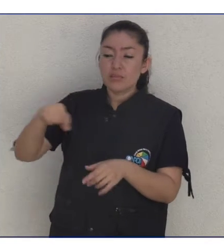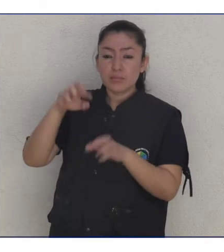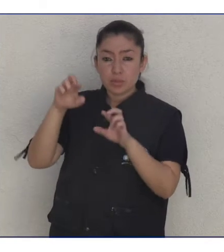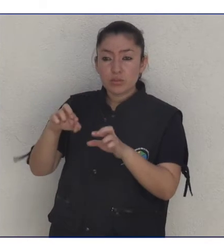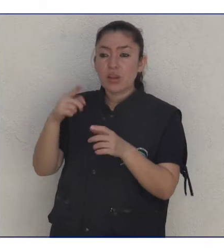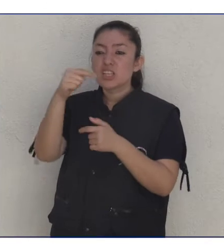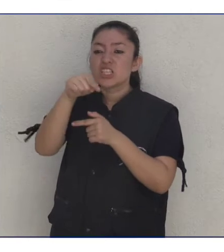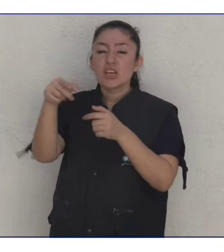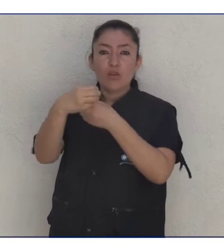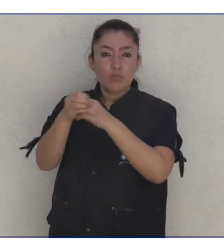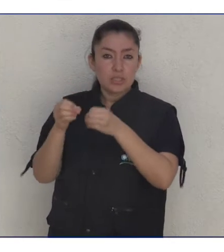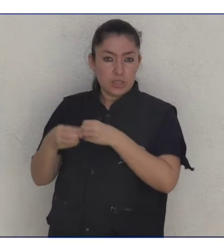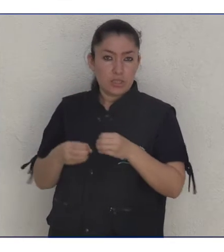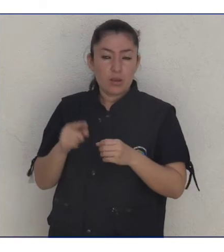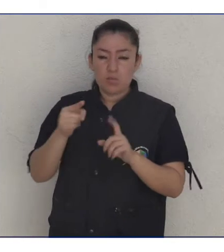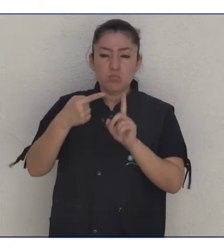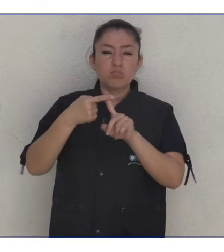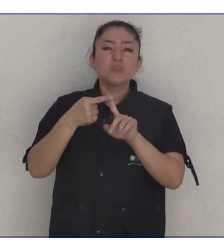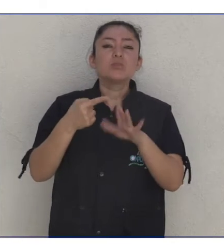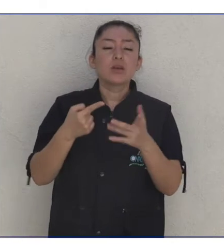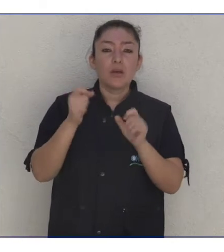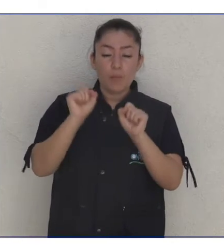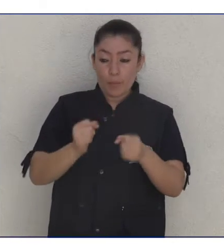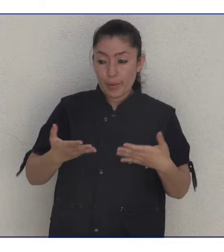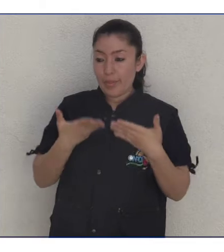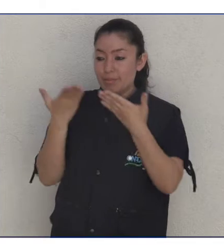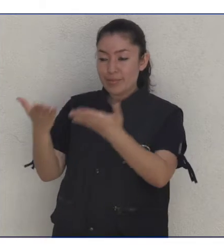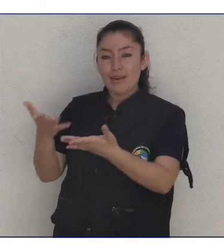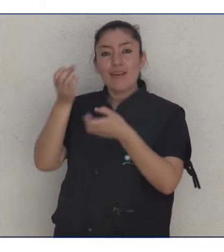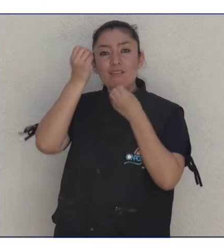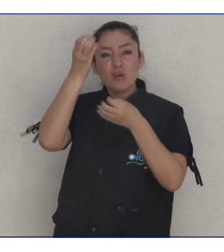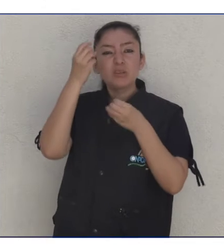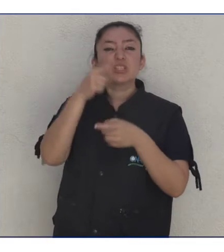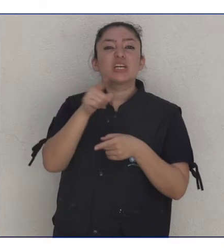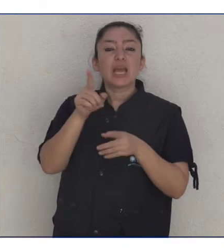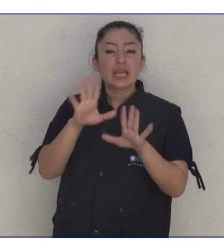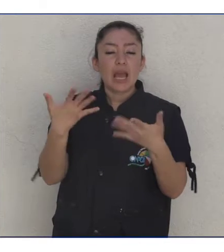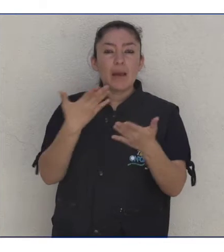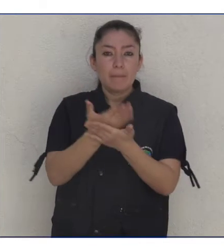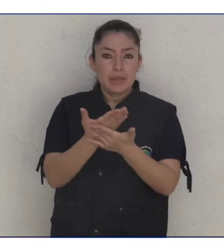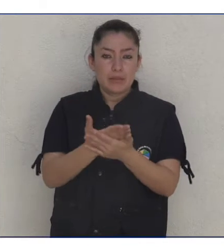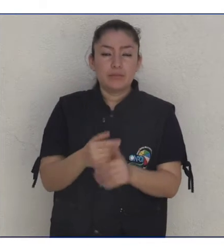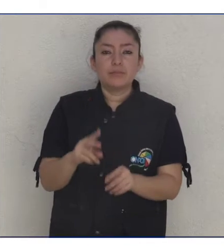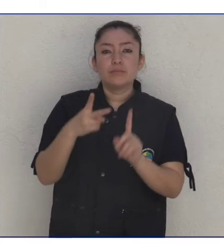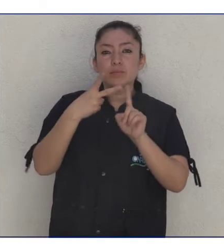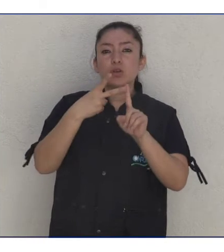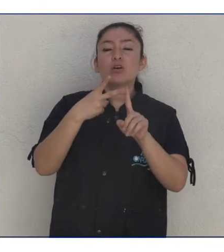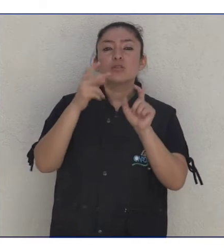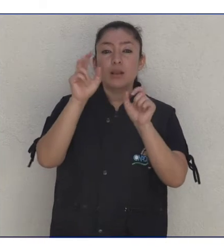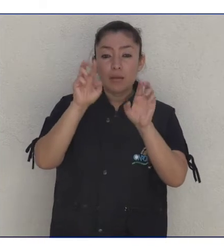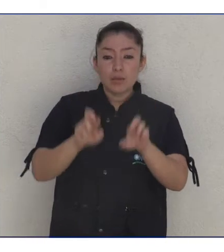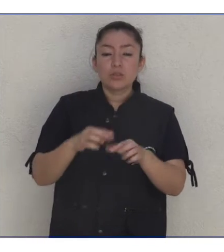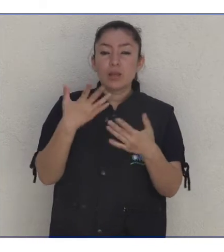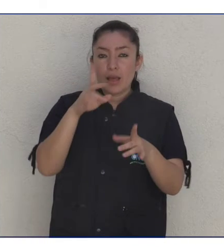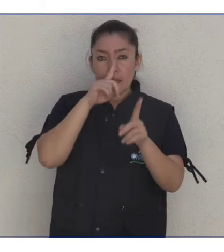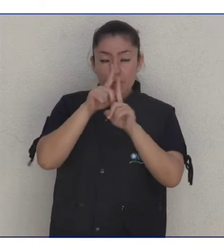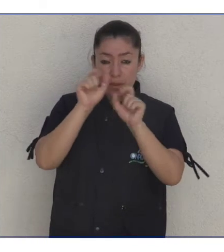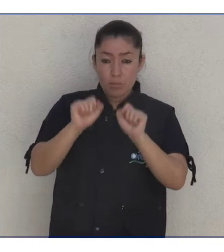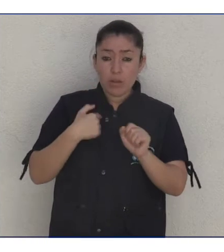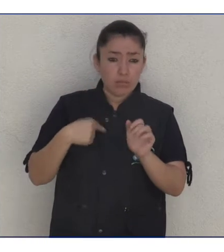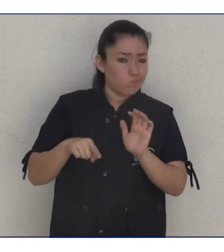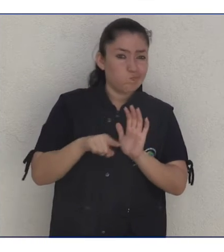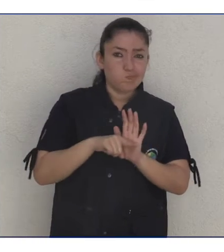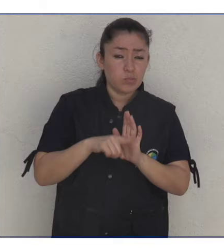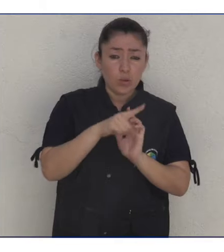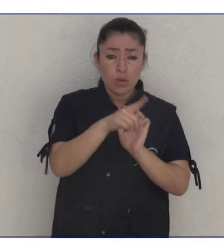que a continuación se expresan. 1. Entregando la información solicitada. 2. Notificando la negativa de la información